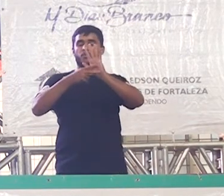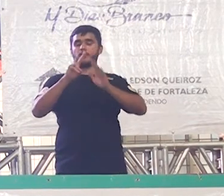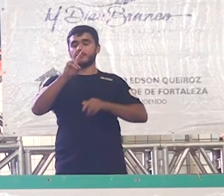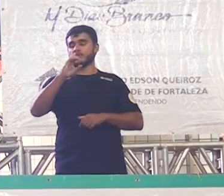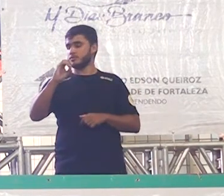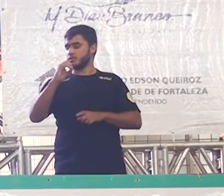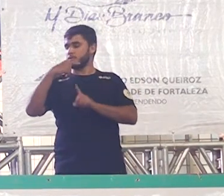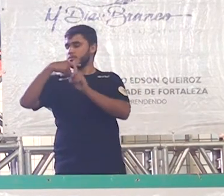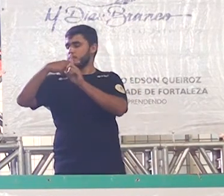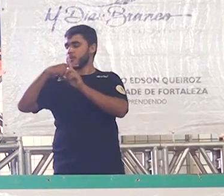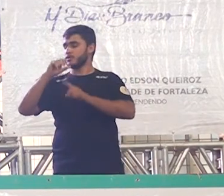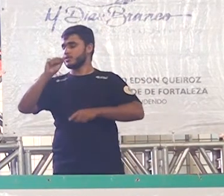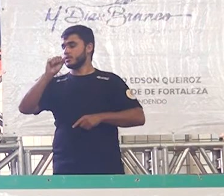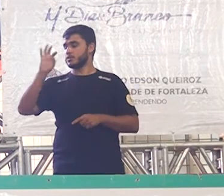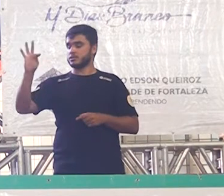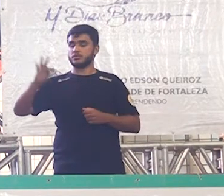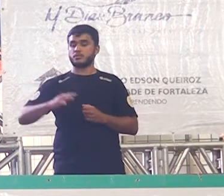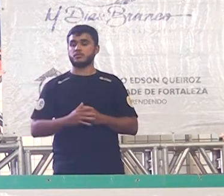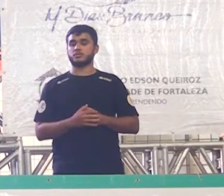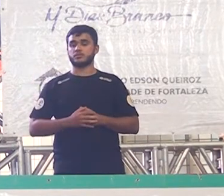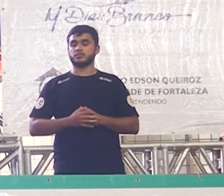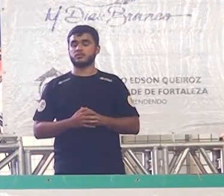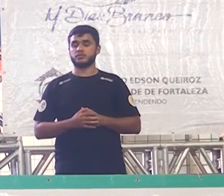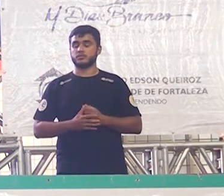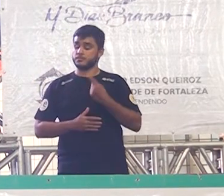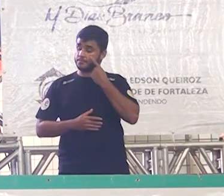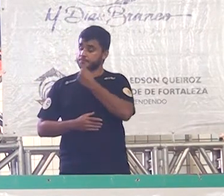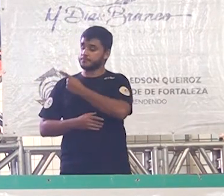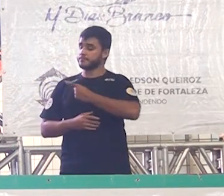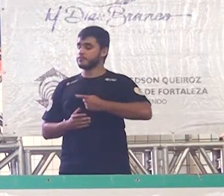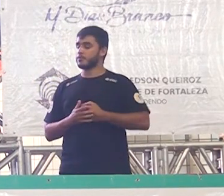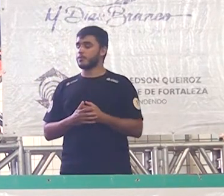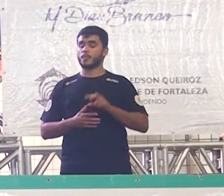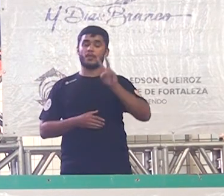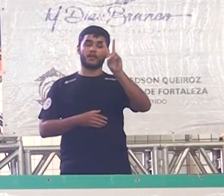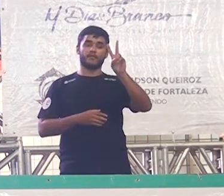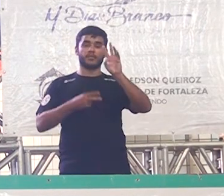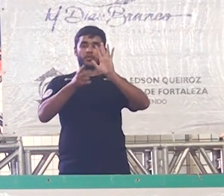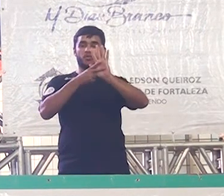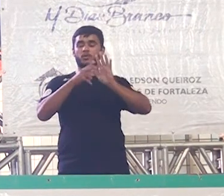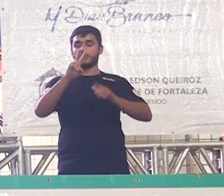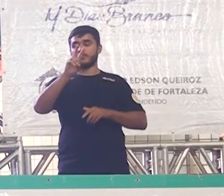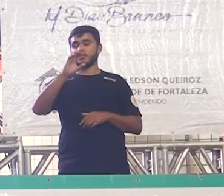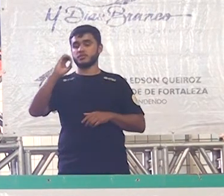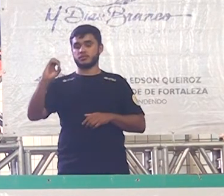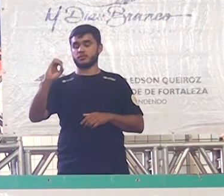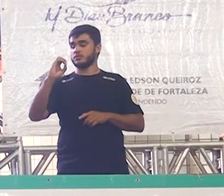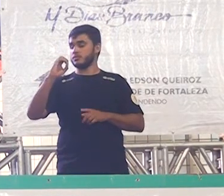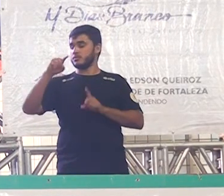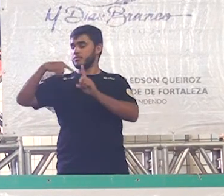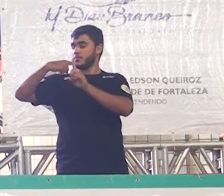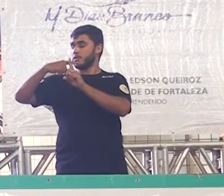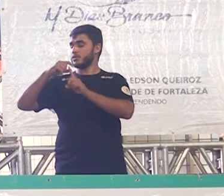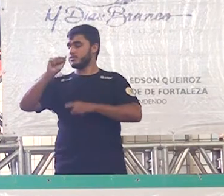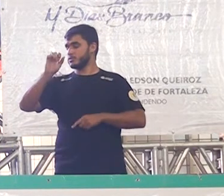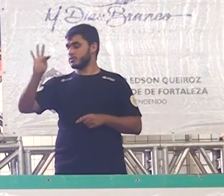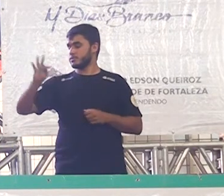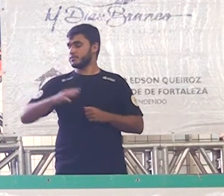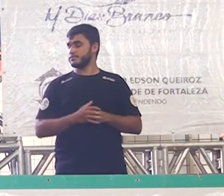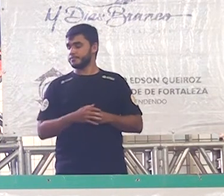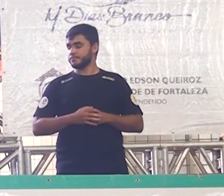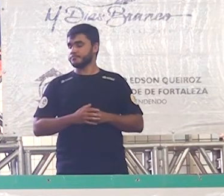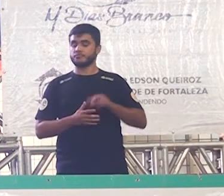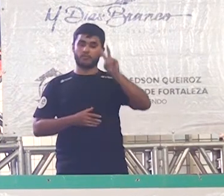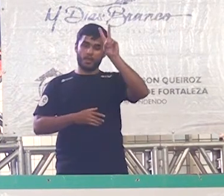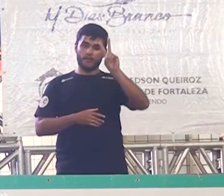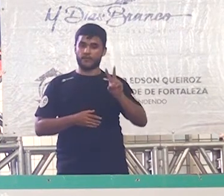duas amigas na... Desculpa, troquei. Vovó atômica, né? Perdão. Torricelli a gente vai usar daqui a pouco. Minha velocidade